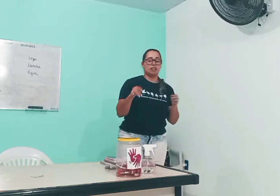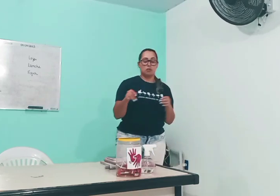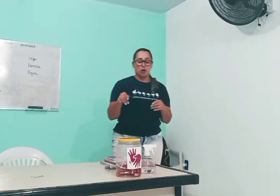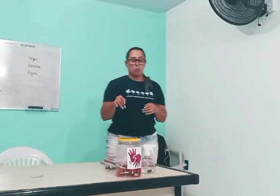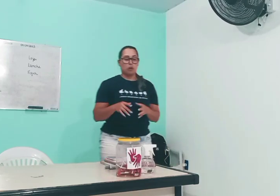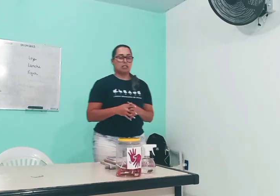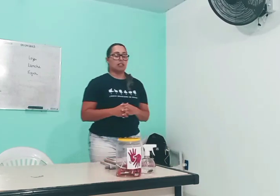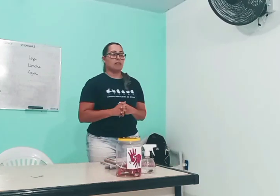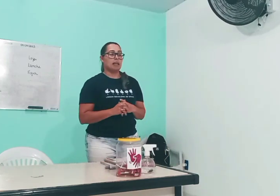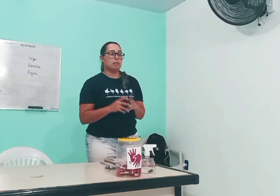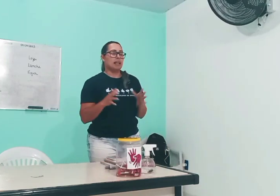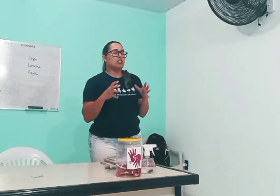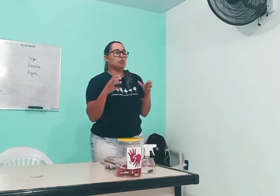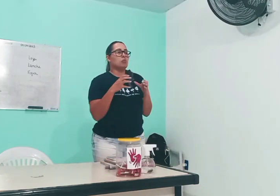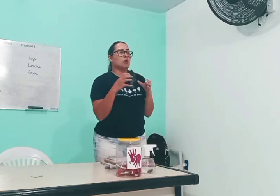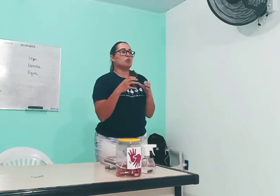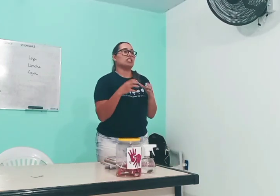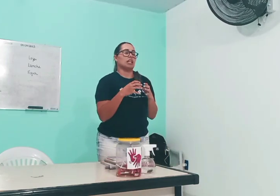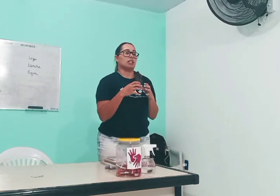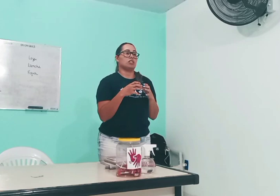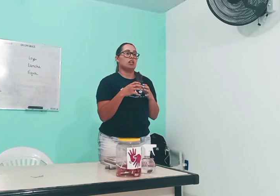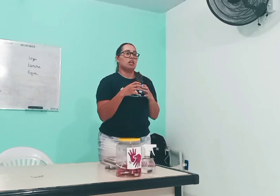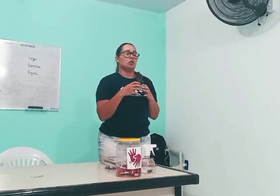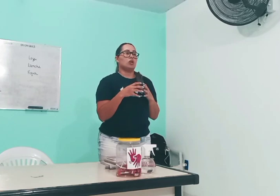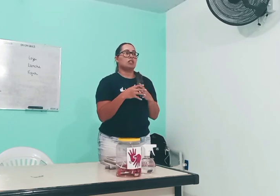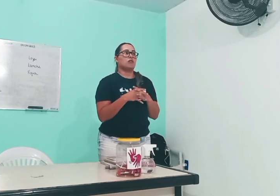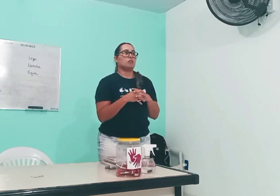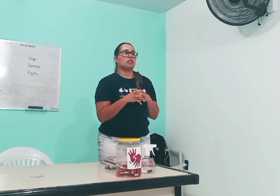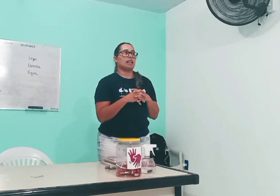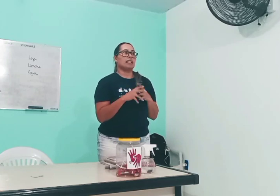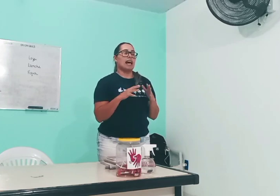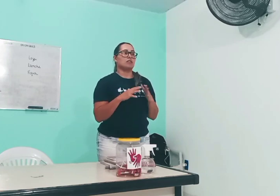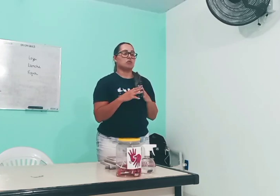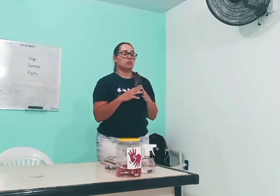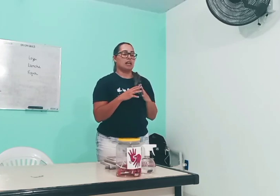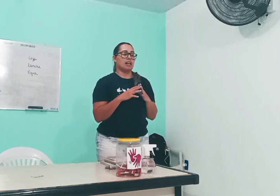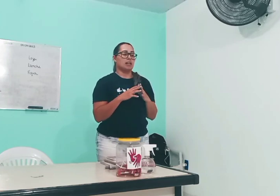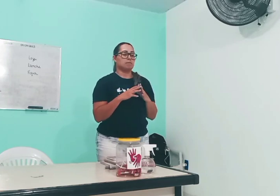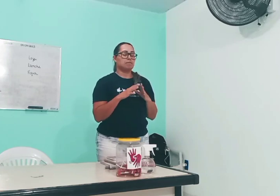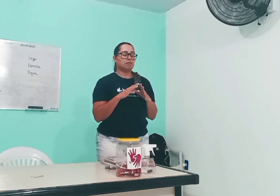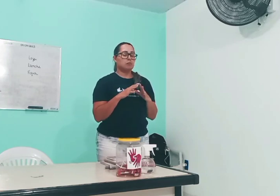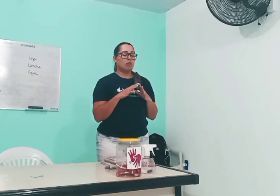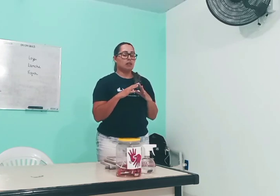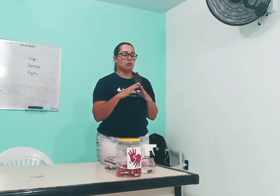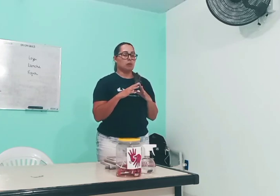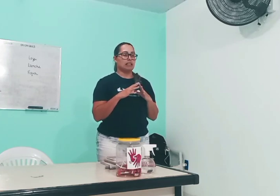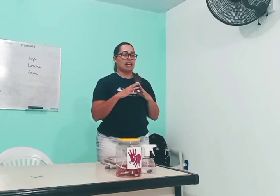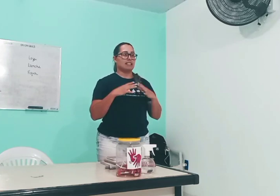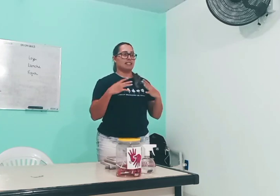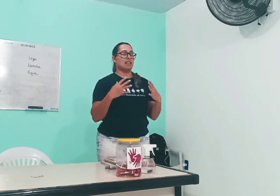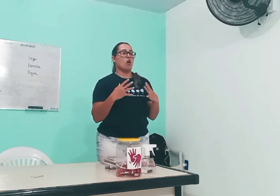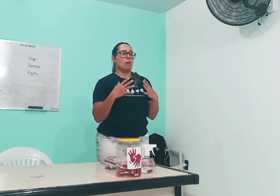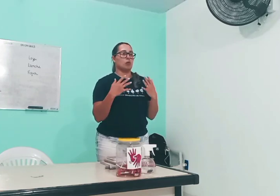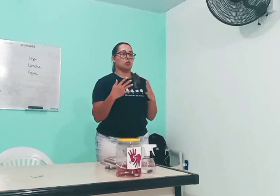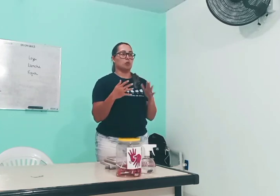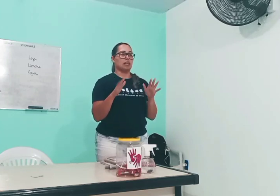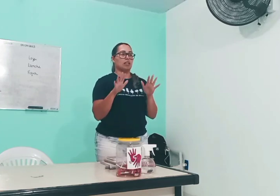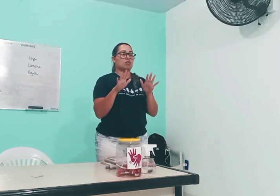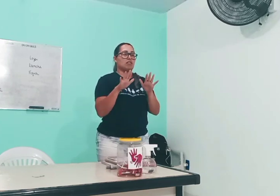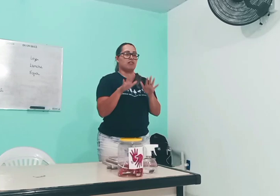isso, porque assim, prende muito a gente. Nós que fomos, né, criados numa tradição, uma cultura que não se